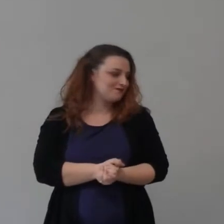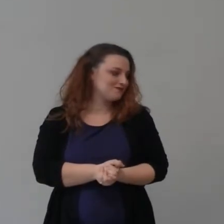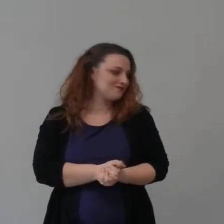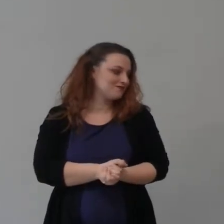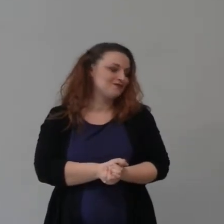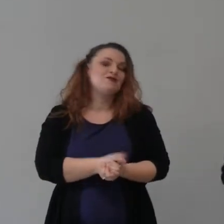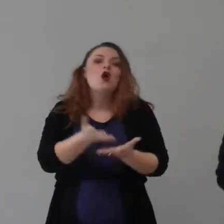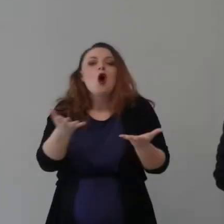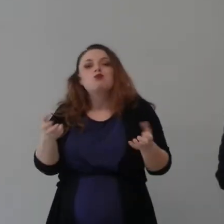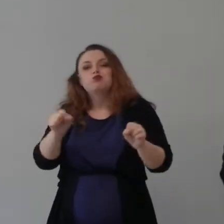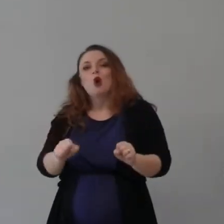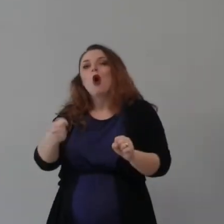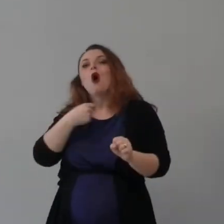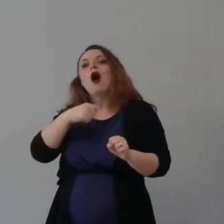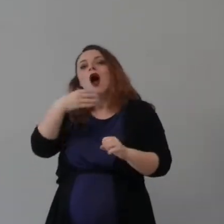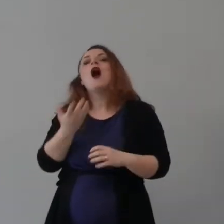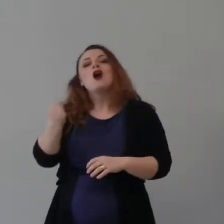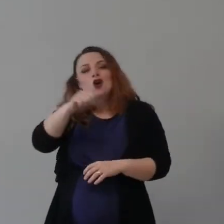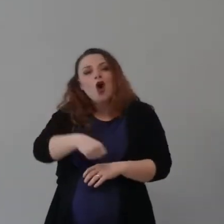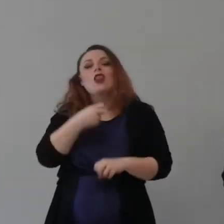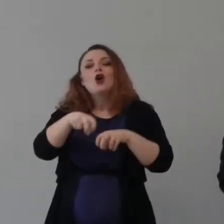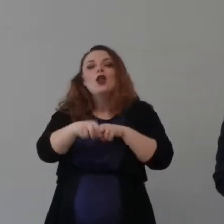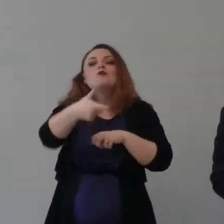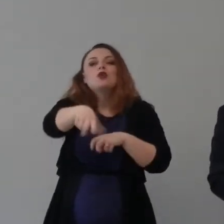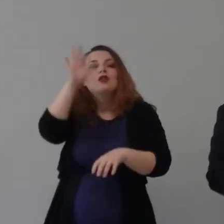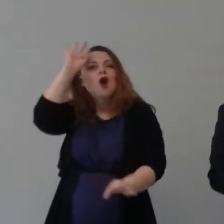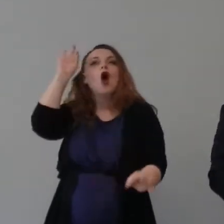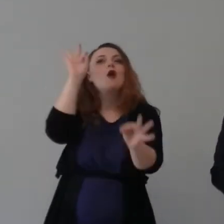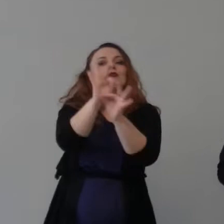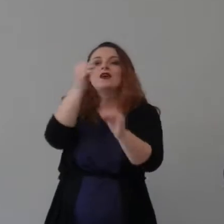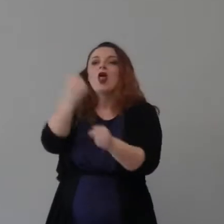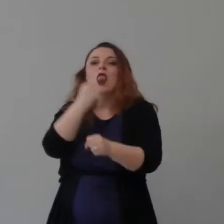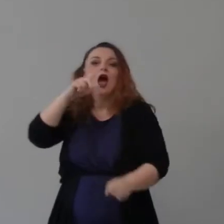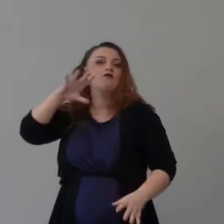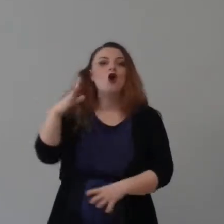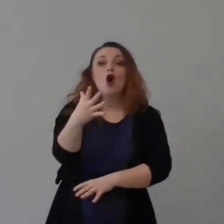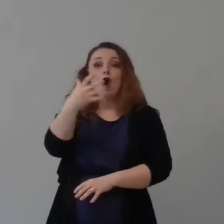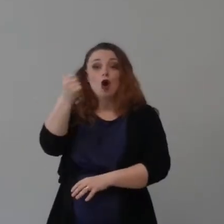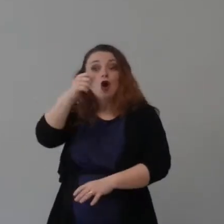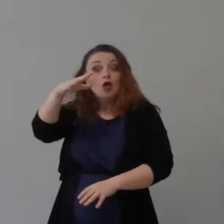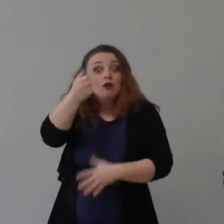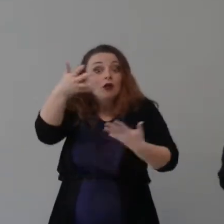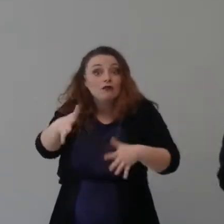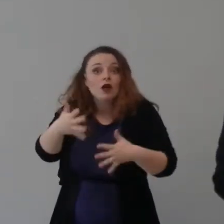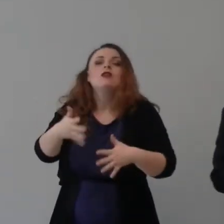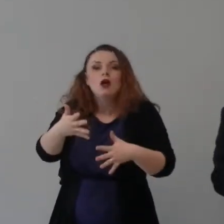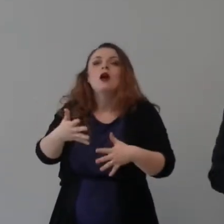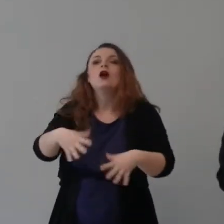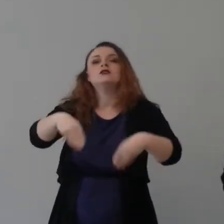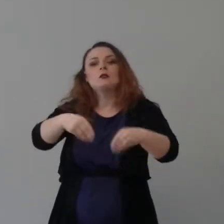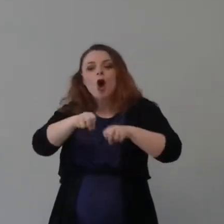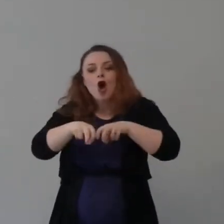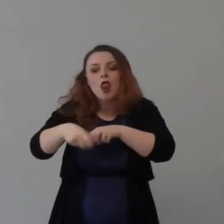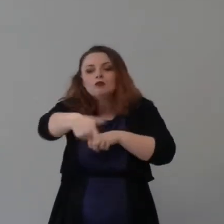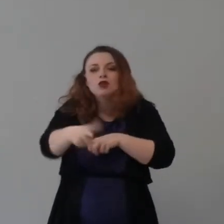siamo usciti cominciamo a correre perché vogliamo trovare un lavoro, e nel momento in cui l'abbiamo trovato cominciamo a correre per fare tutte